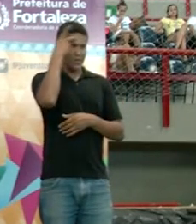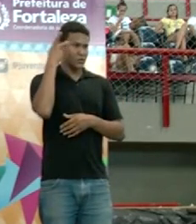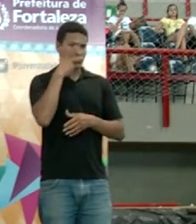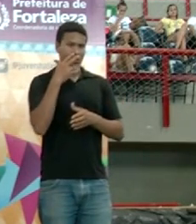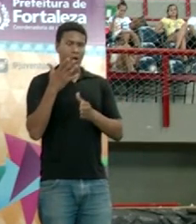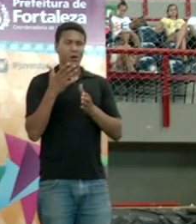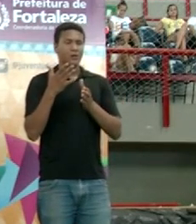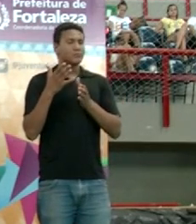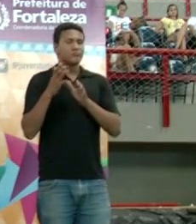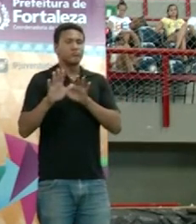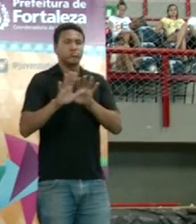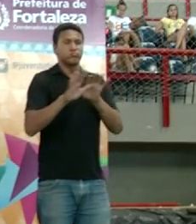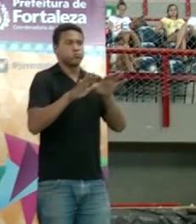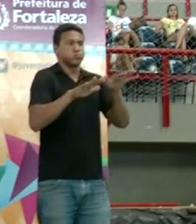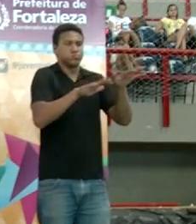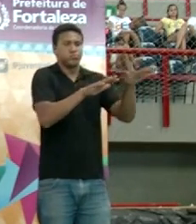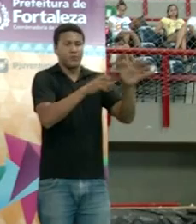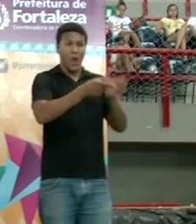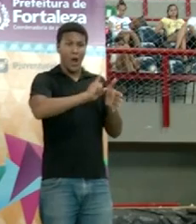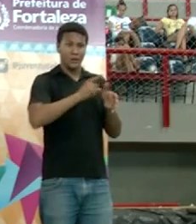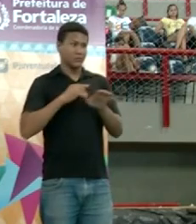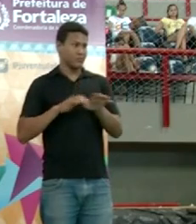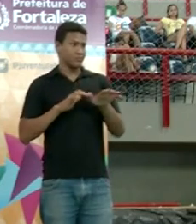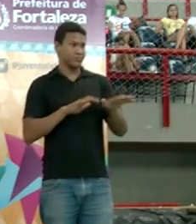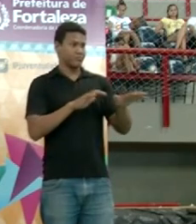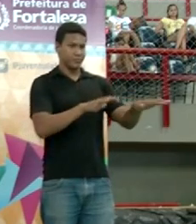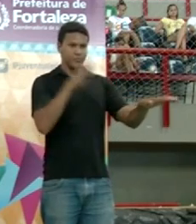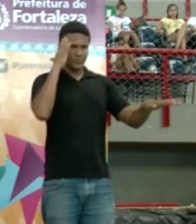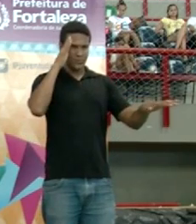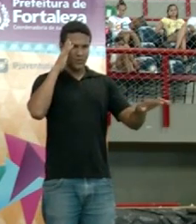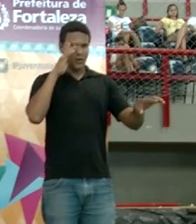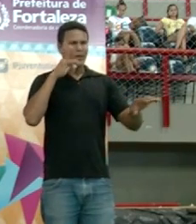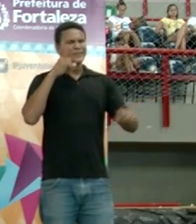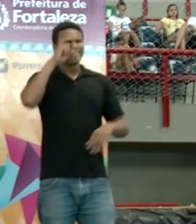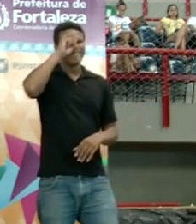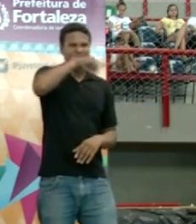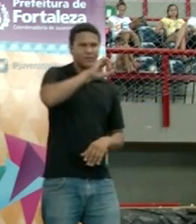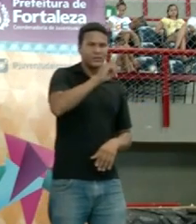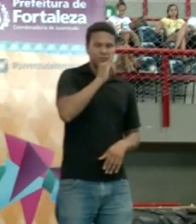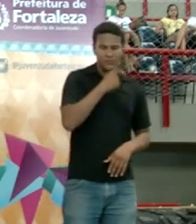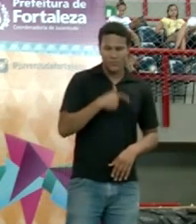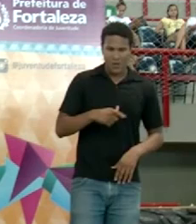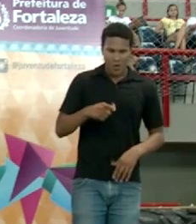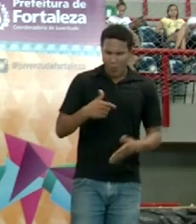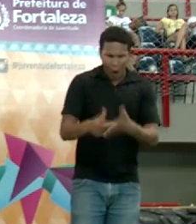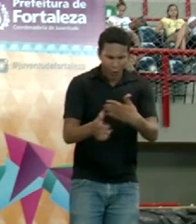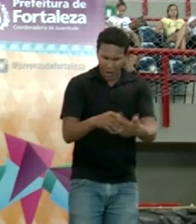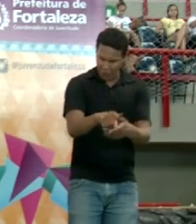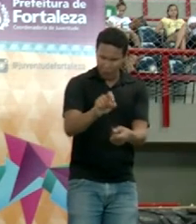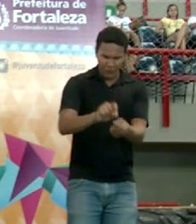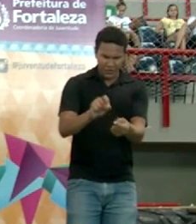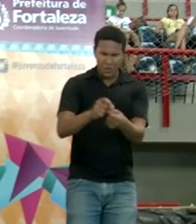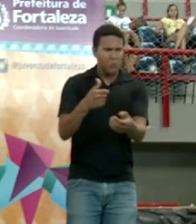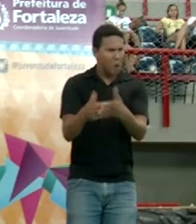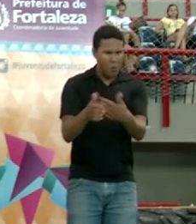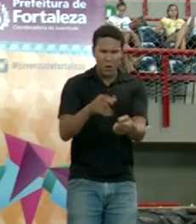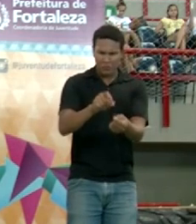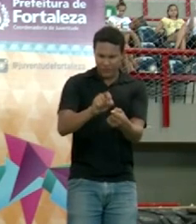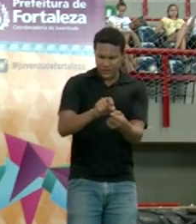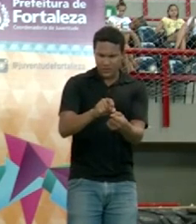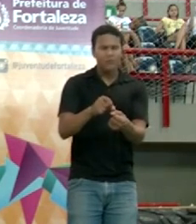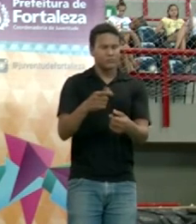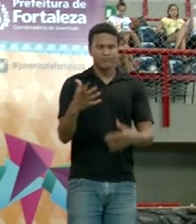É complicado quando numa sociedade você diz assim, ó, o que você fizer vai ser perdoado. Raciocina comigo,